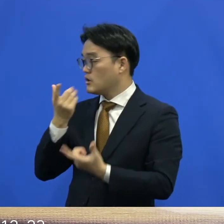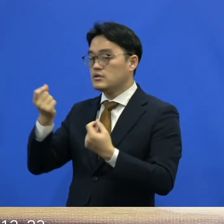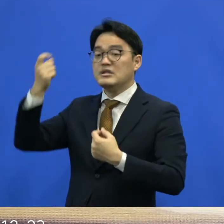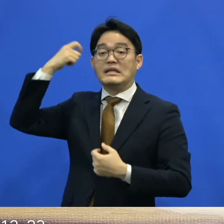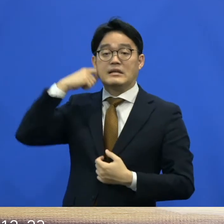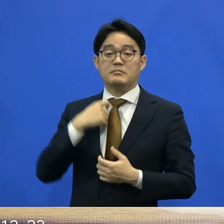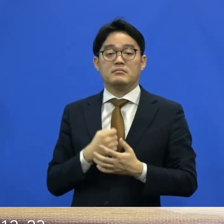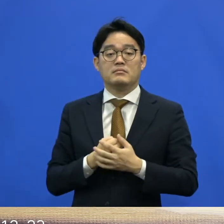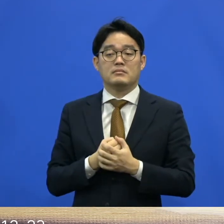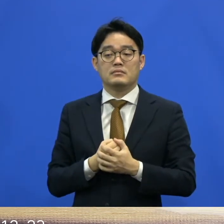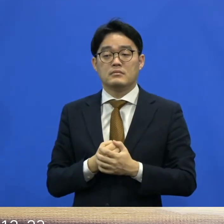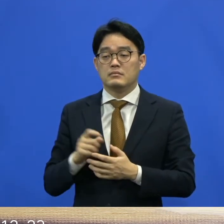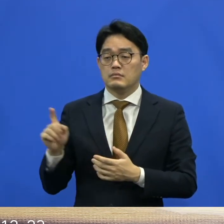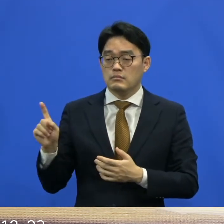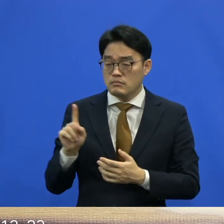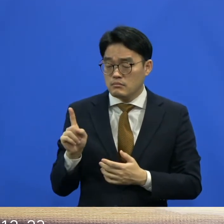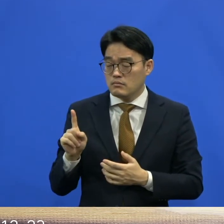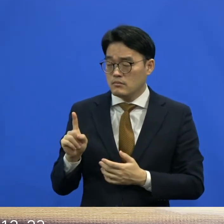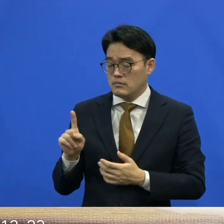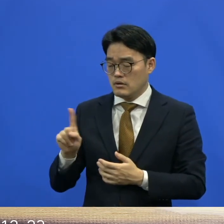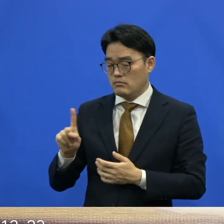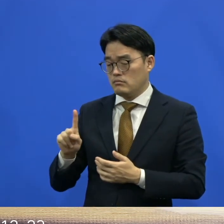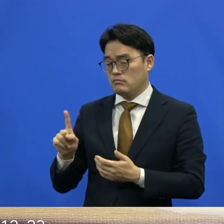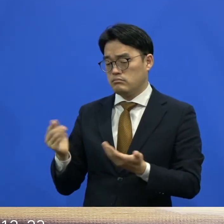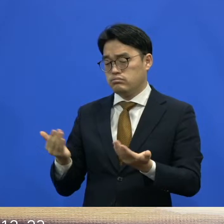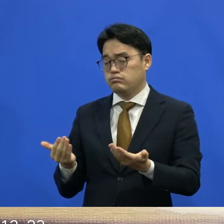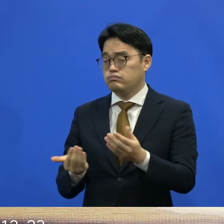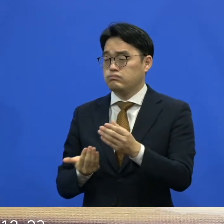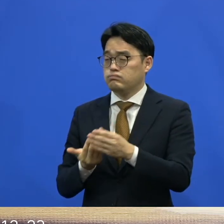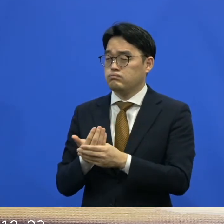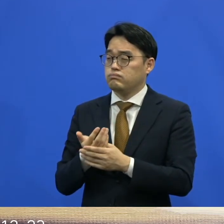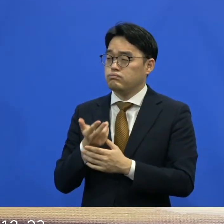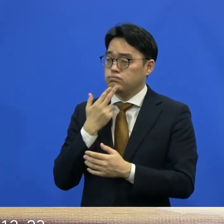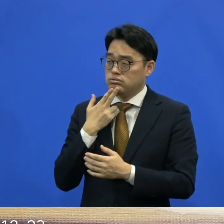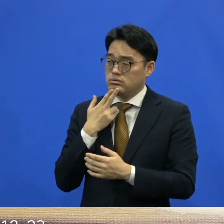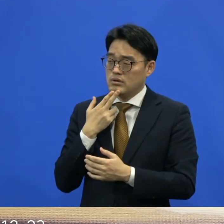아무 일도 일어나지 않는 것 같지만, 그러나